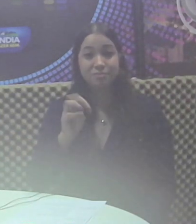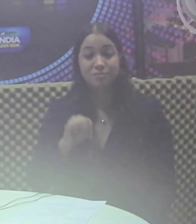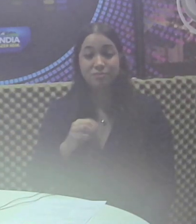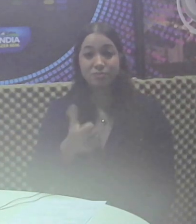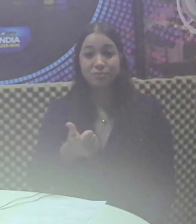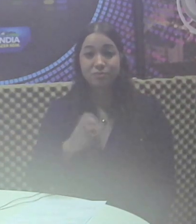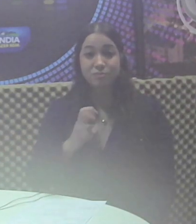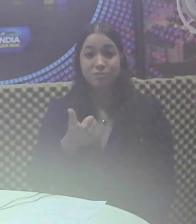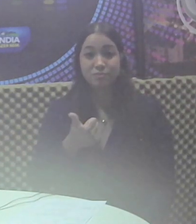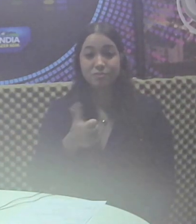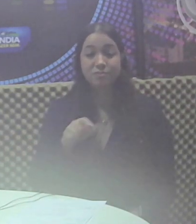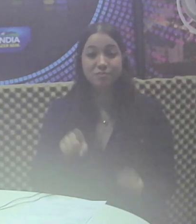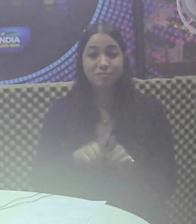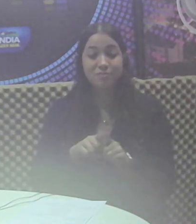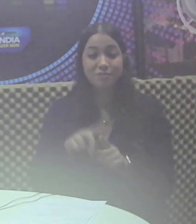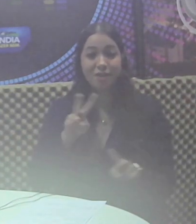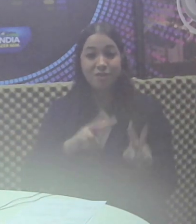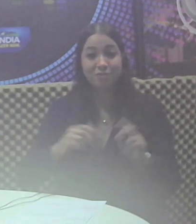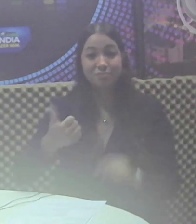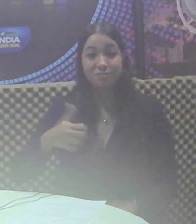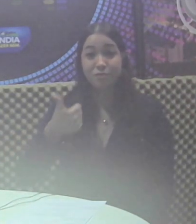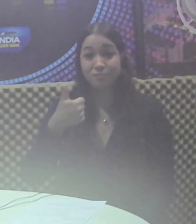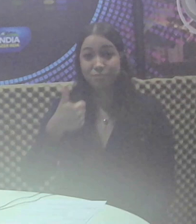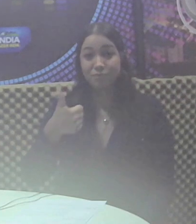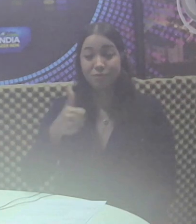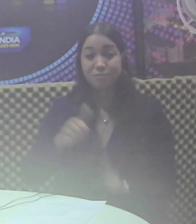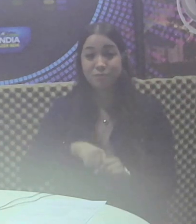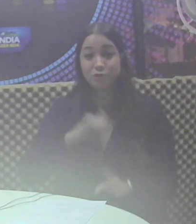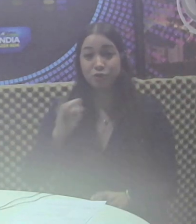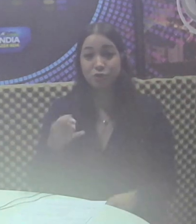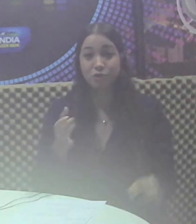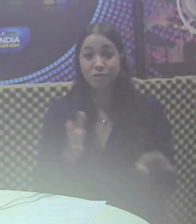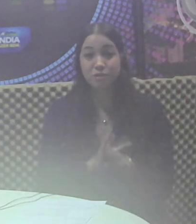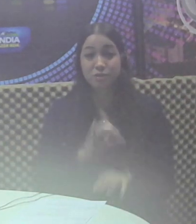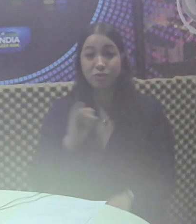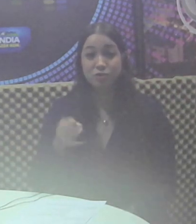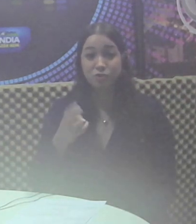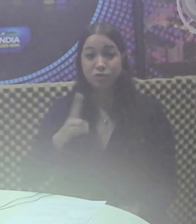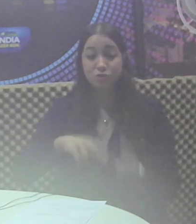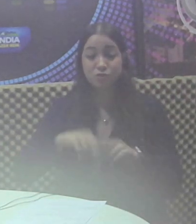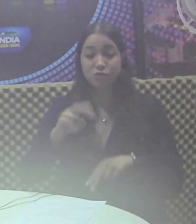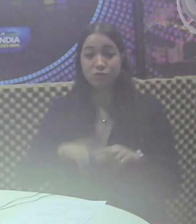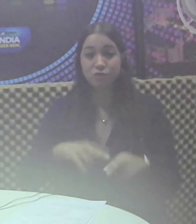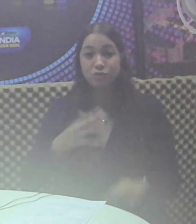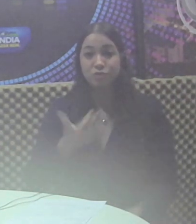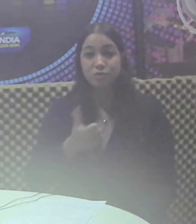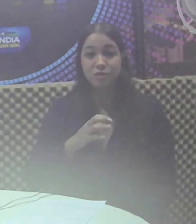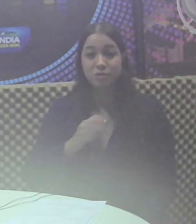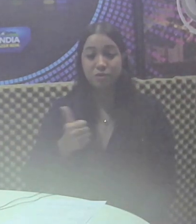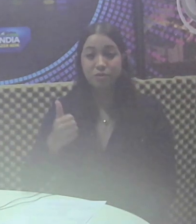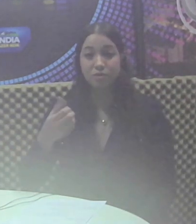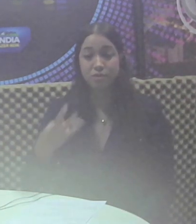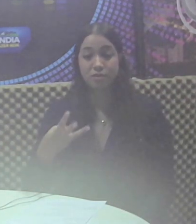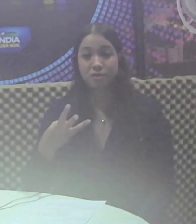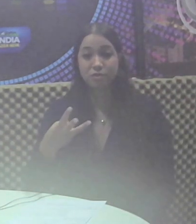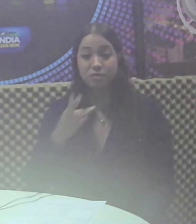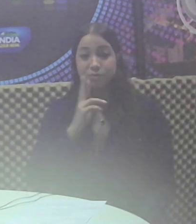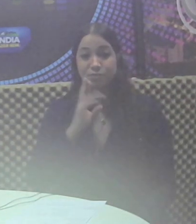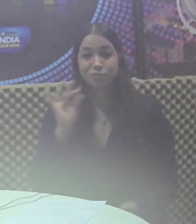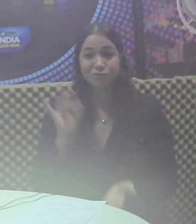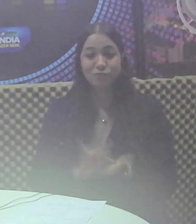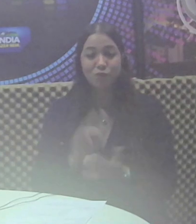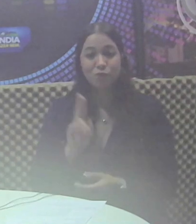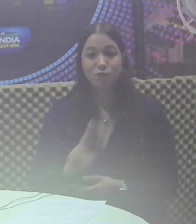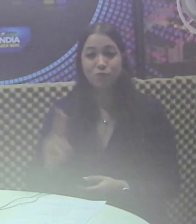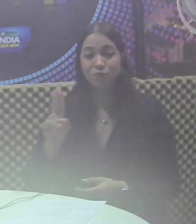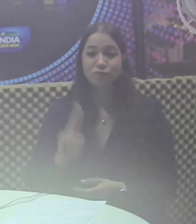foi avaliado positivamente entre os meses de janeiro e junho. Dos 113 respondentes que efetivamente utilizam o